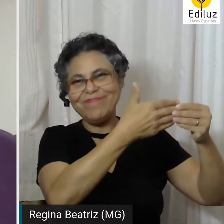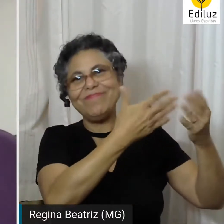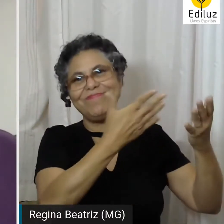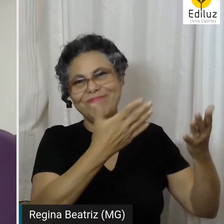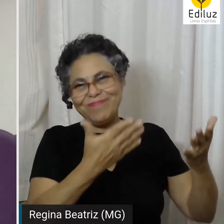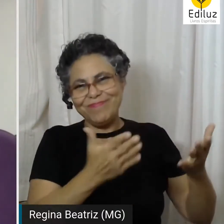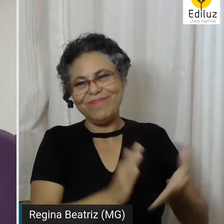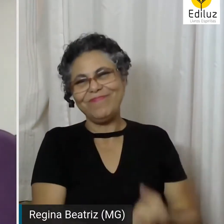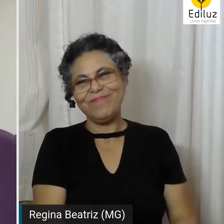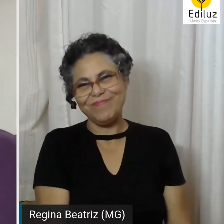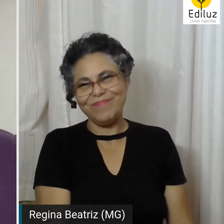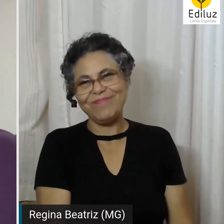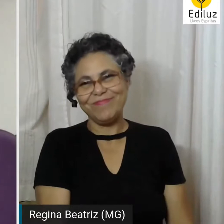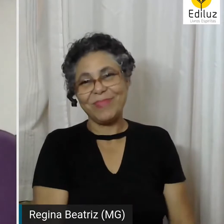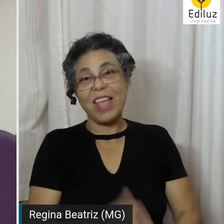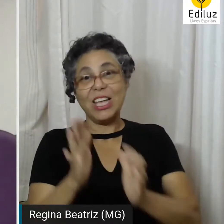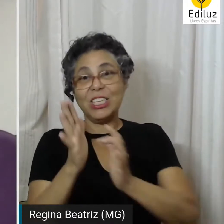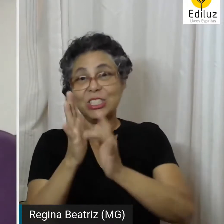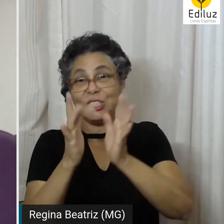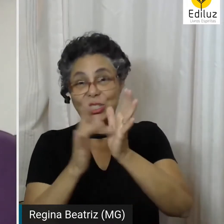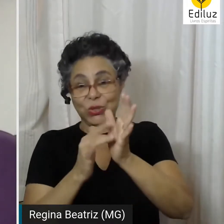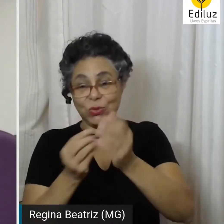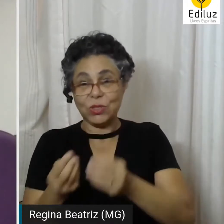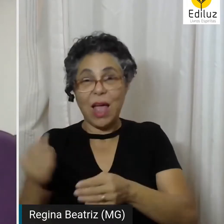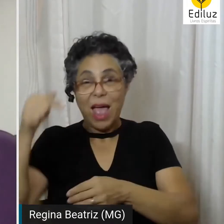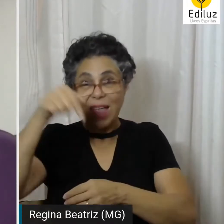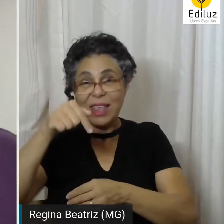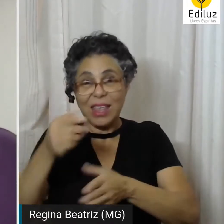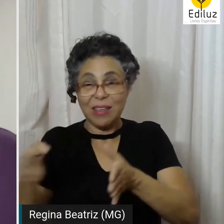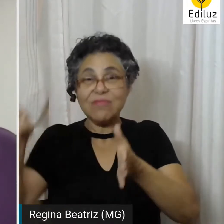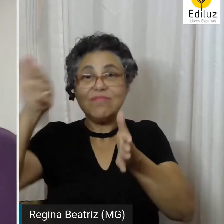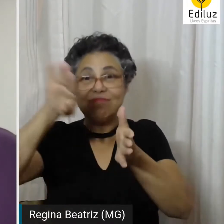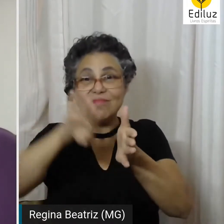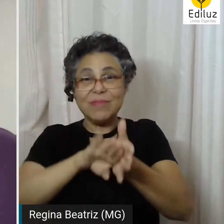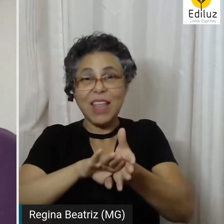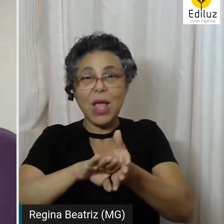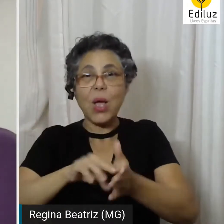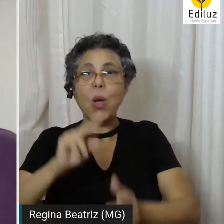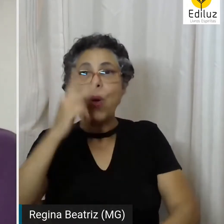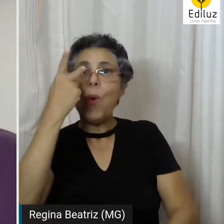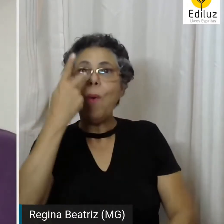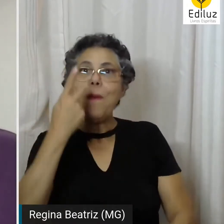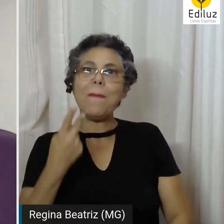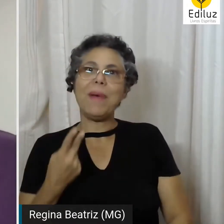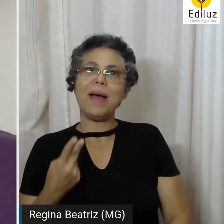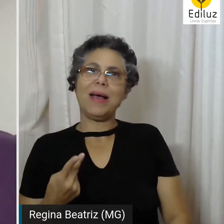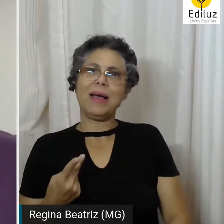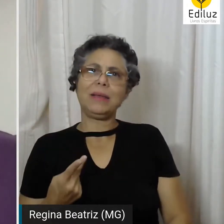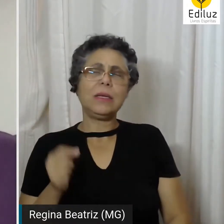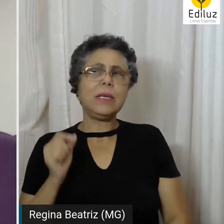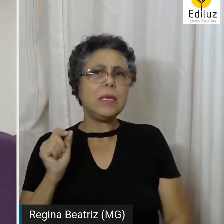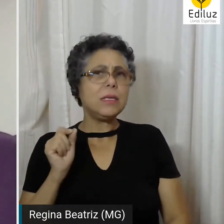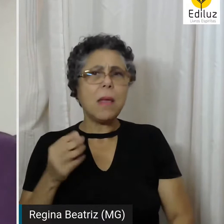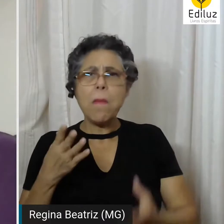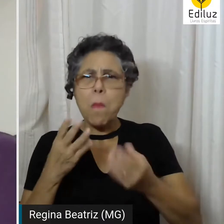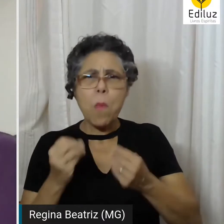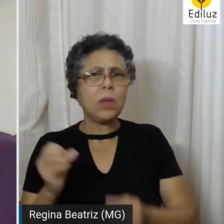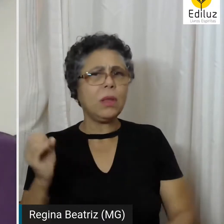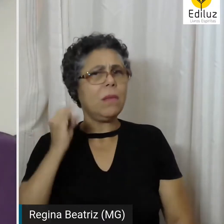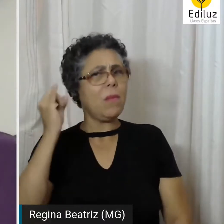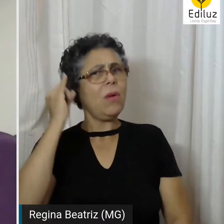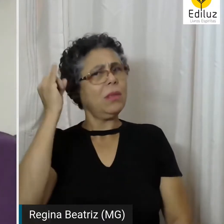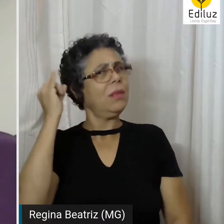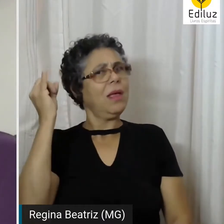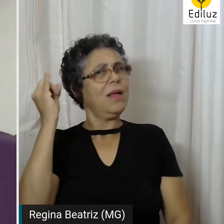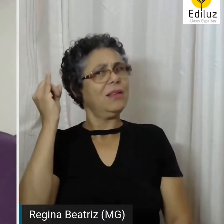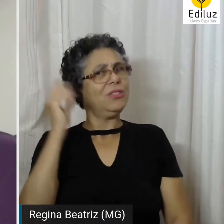Jesus veio humanizado. É determinante para cada um de nós esse